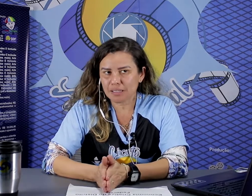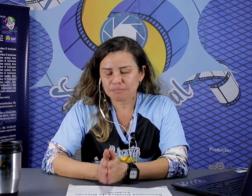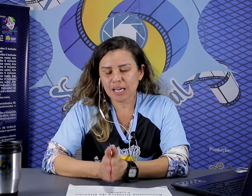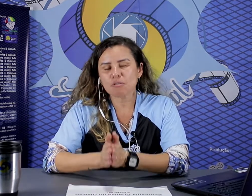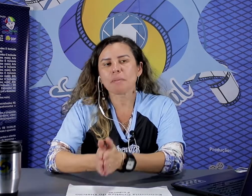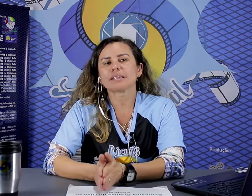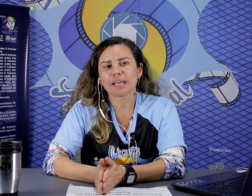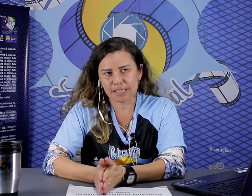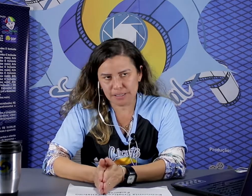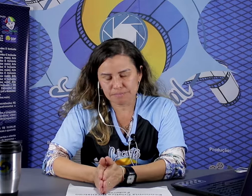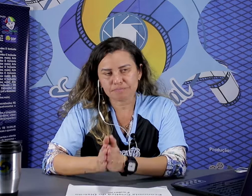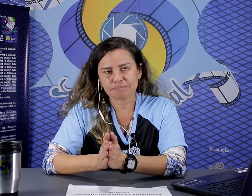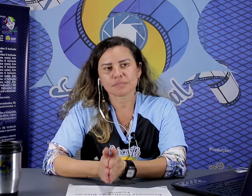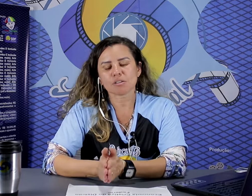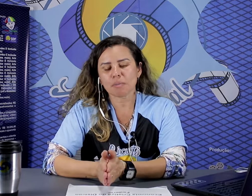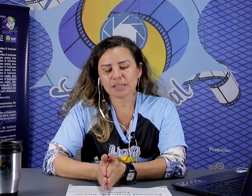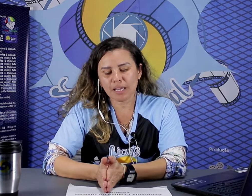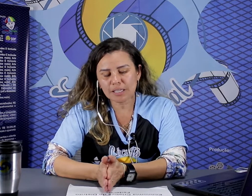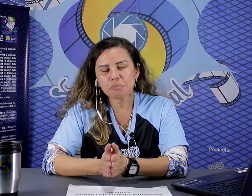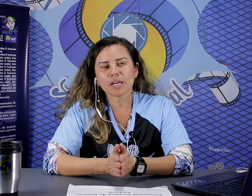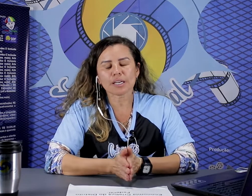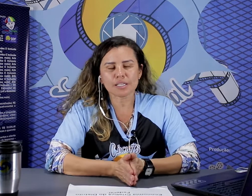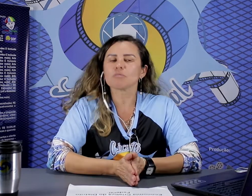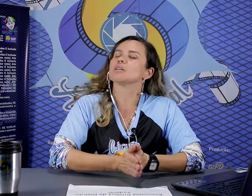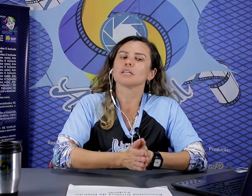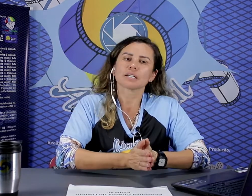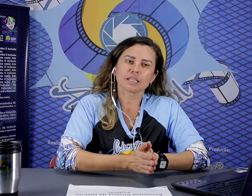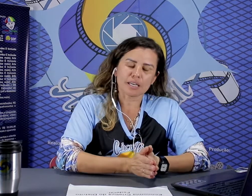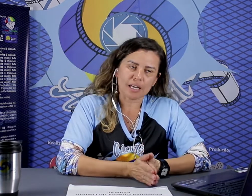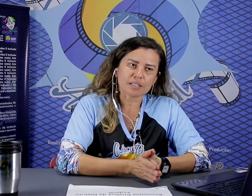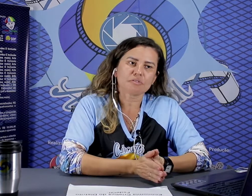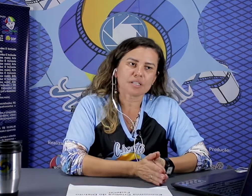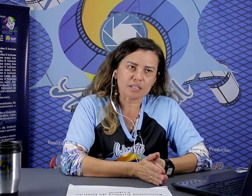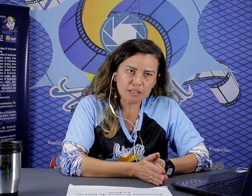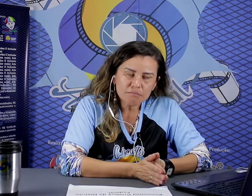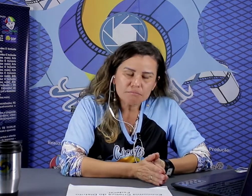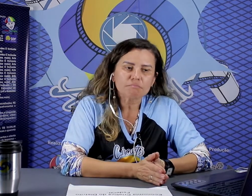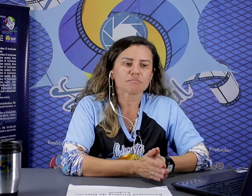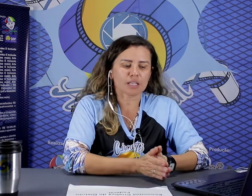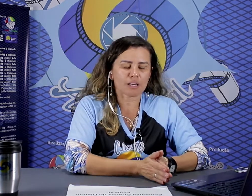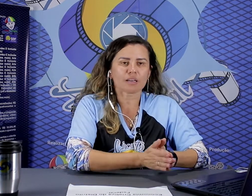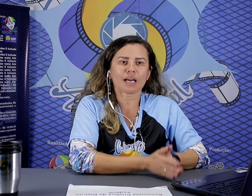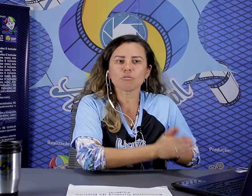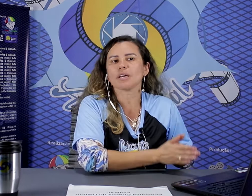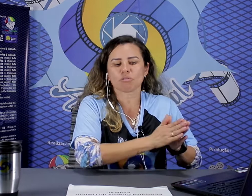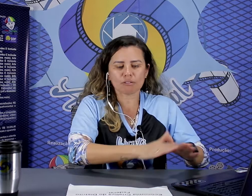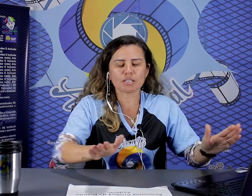da língua materna. Língua materna porque é a língua que ela deveria ter lá no leito, lá no